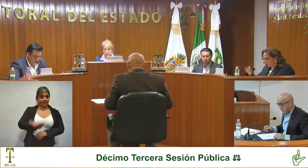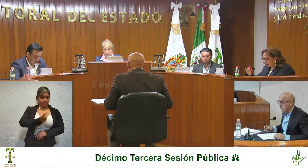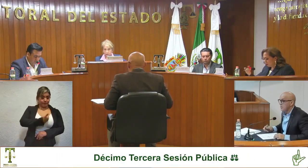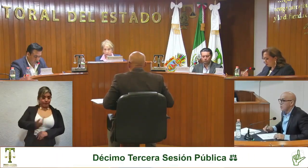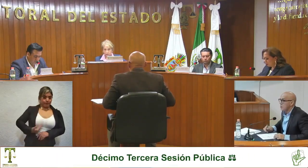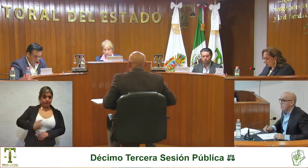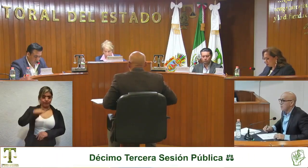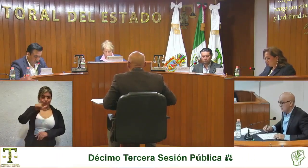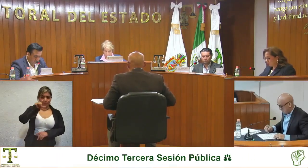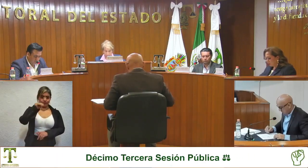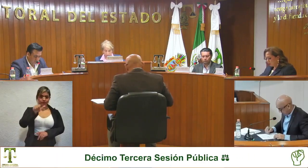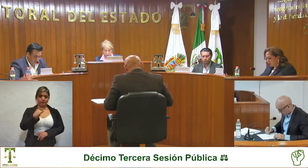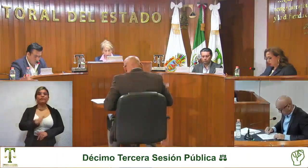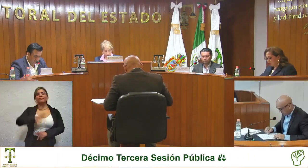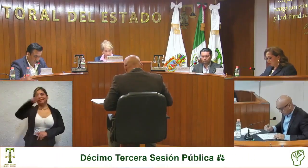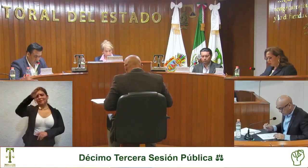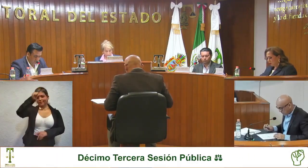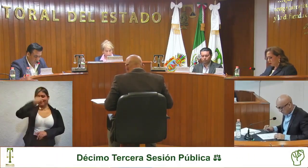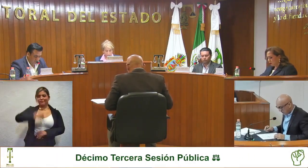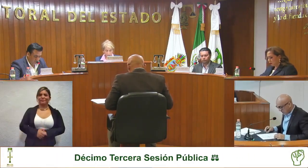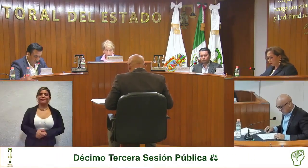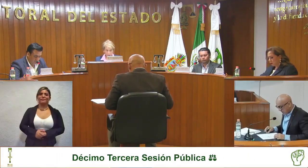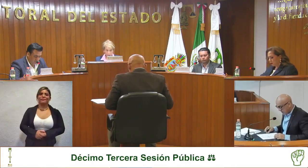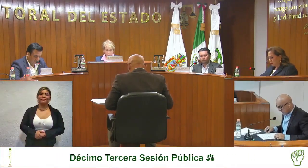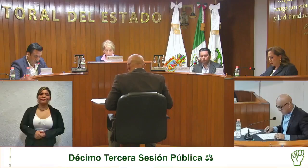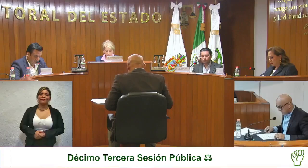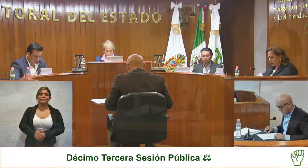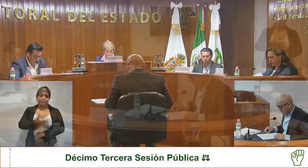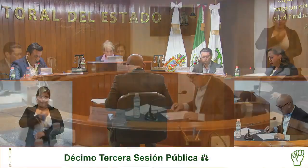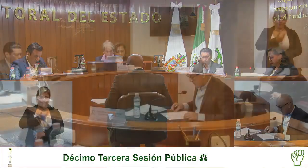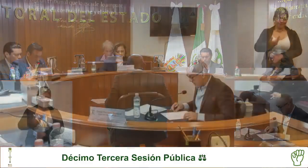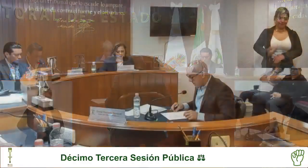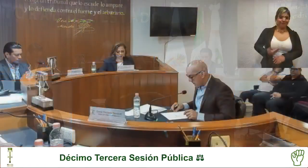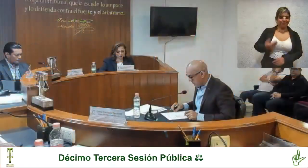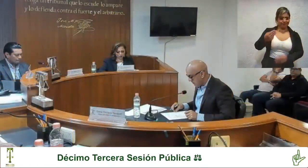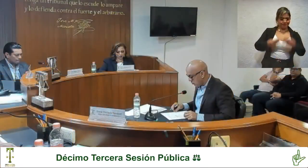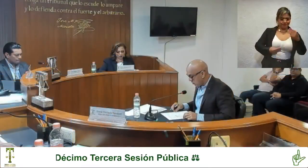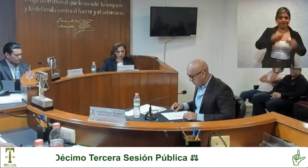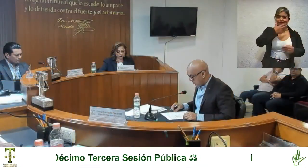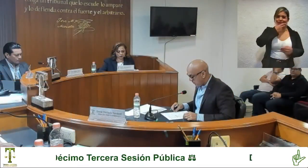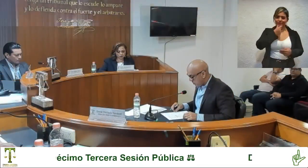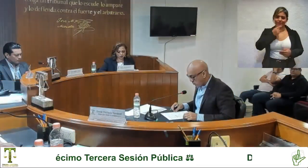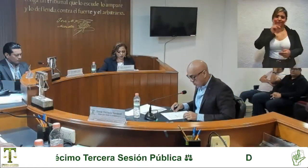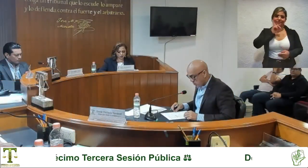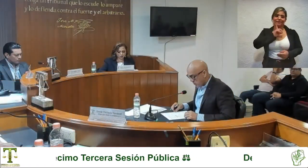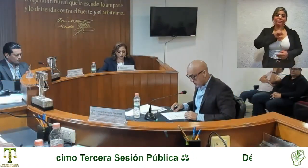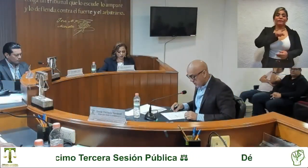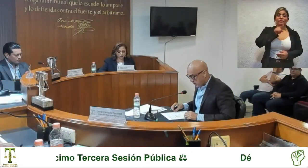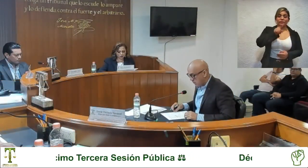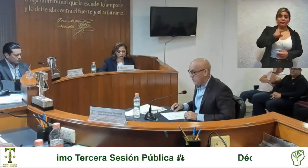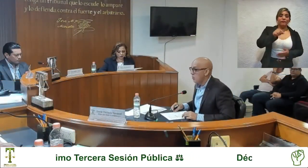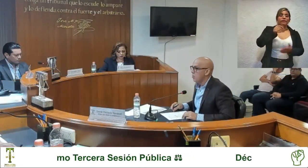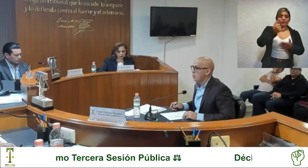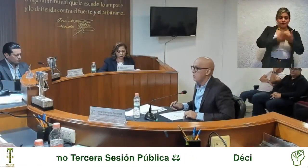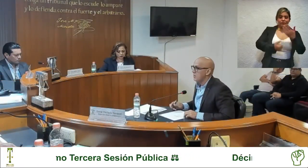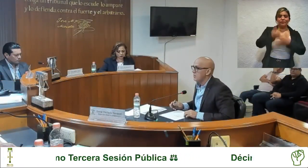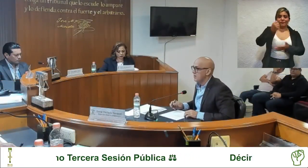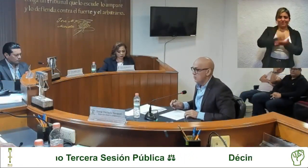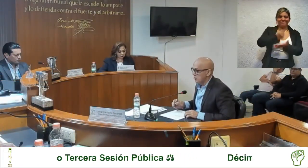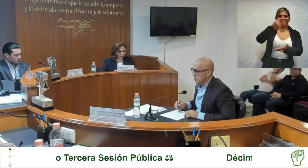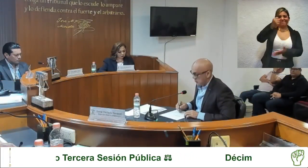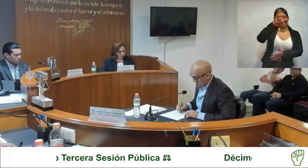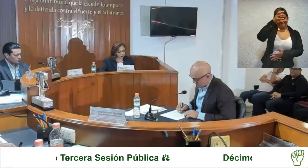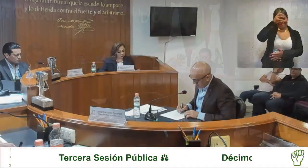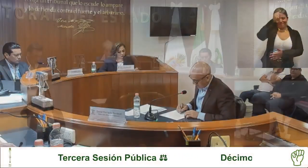presidenta Almadelia Eugenio Alcaraz. Con el proyecto. Magistrada presidenta, magistrada, magistrados. El proyecto de acuerdo plenario fue aprobado por